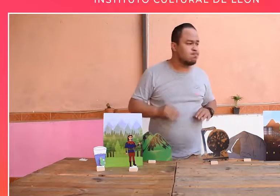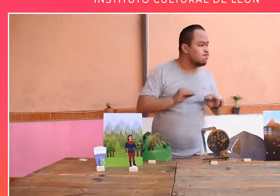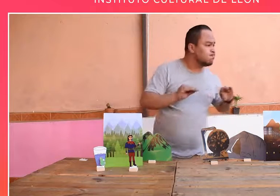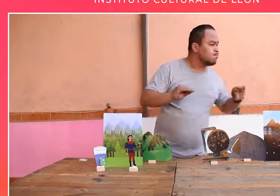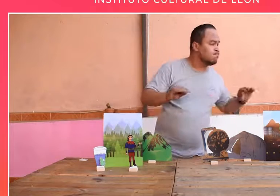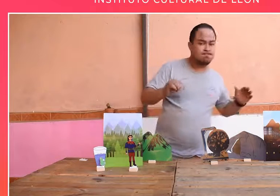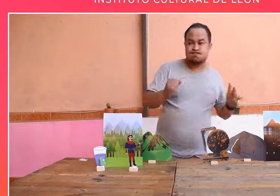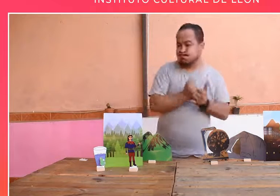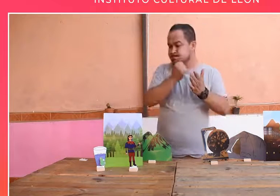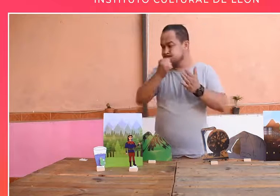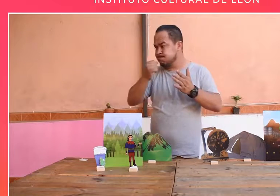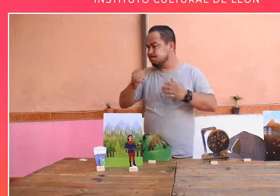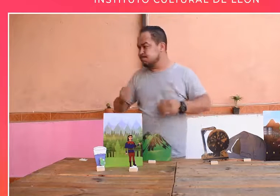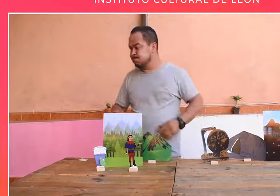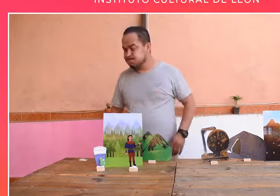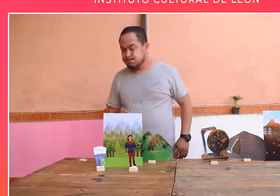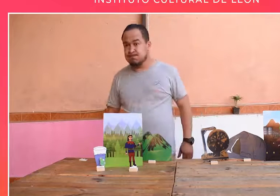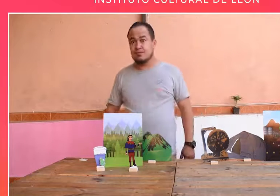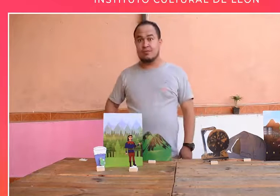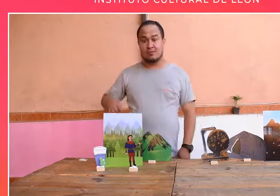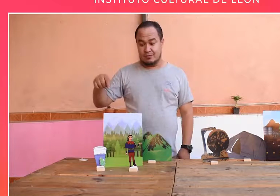pero estaba ahí el sapo.